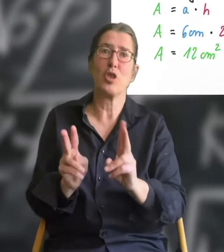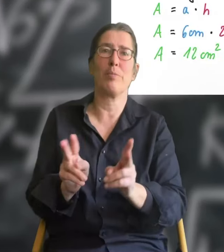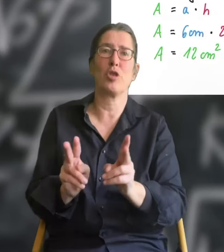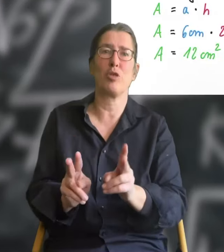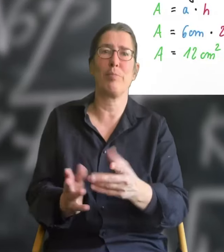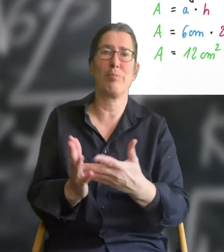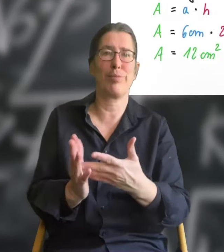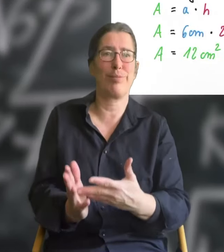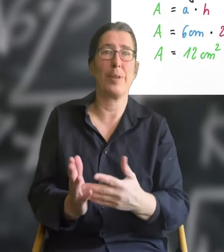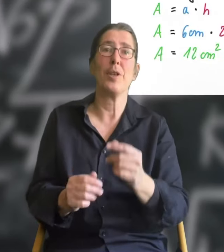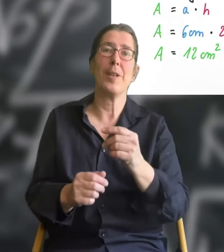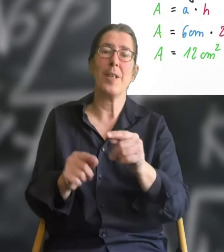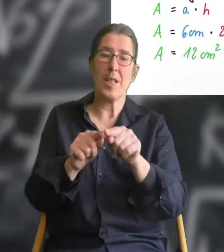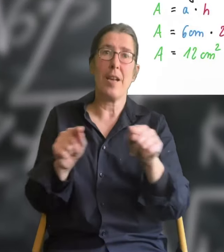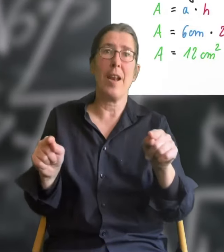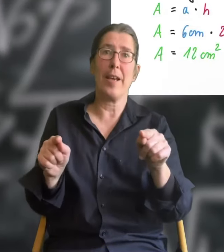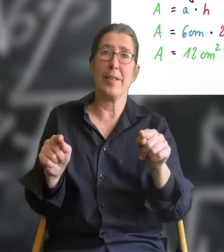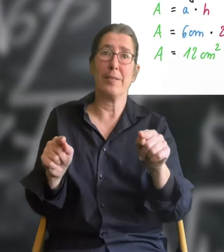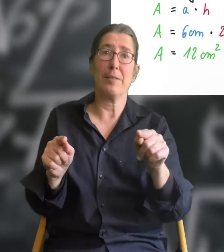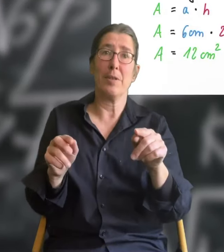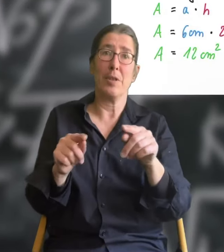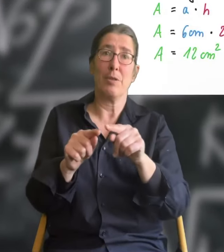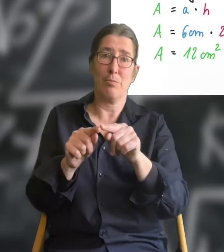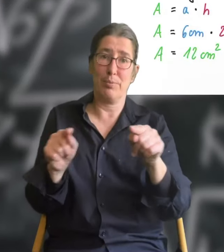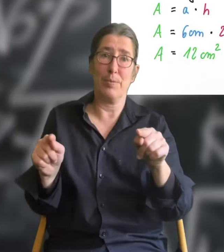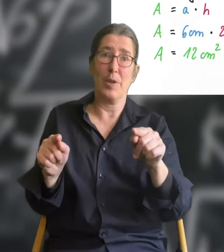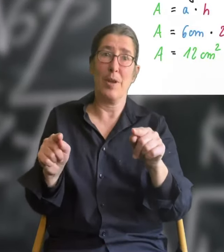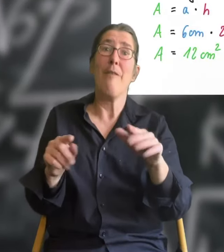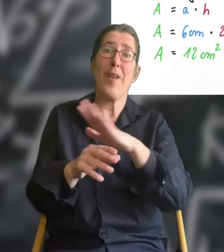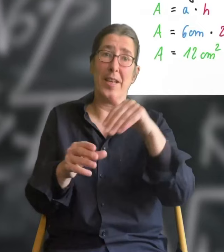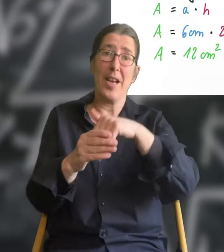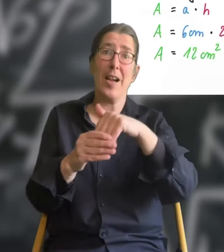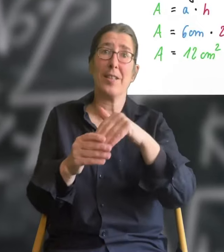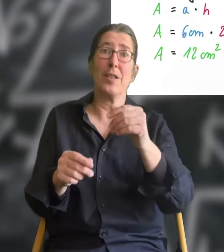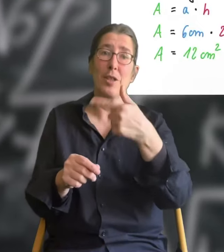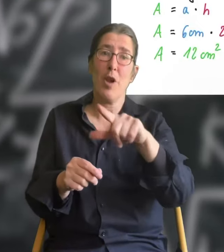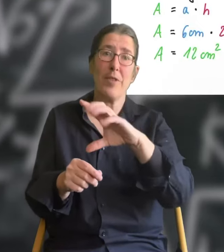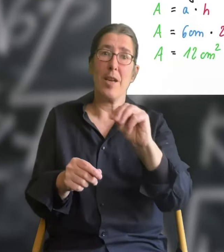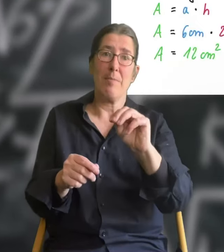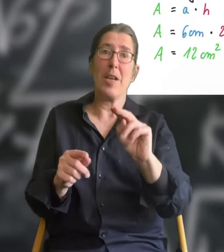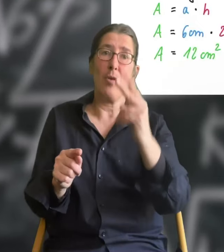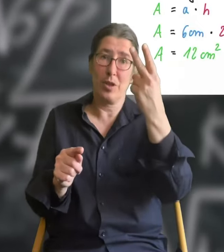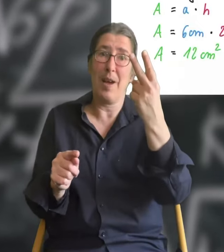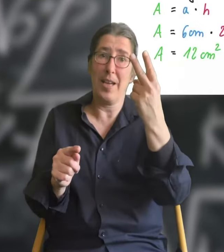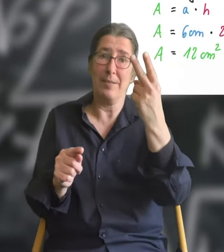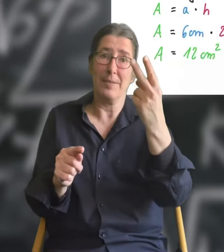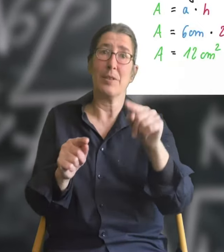die Seitenlänge ist gleich 12 cm zum Quadrat. Flächeninhalt geteilt durch 2 cm, also geteilt